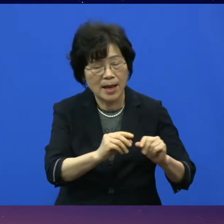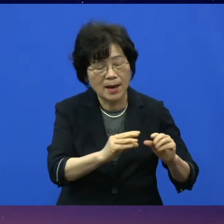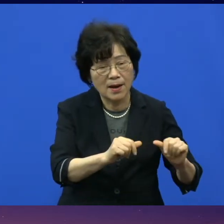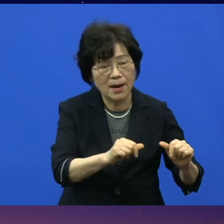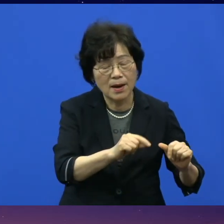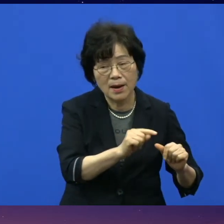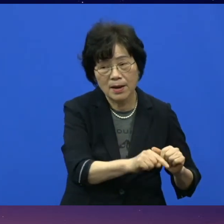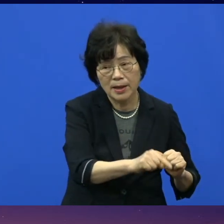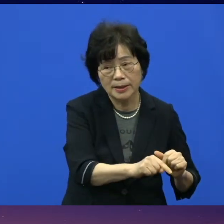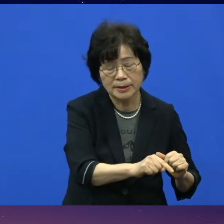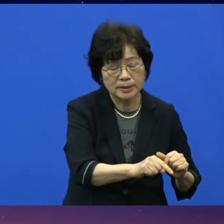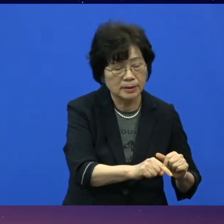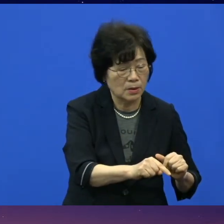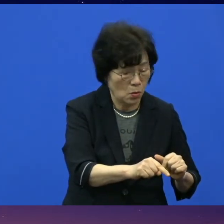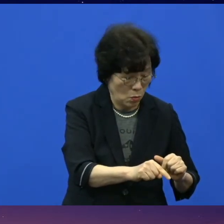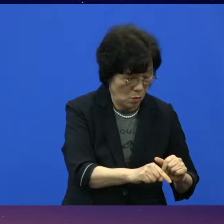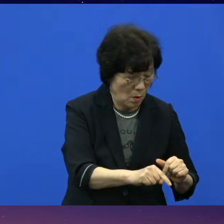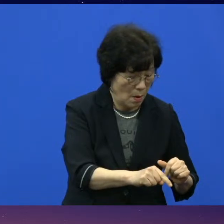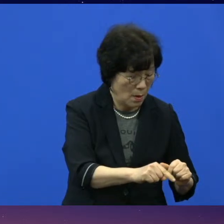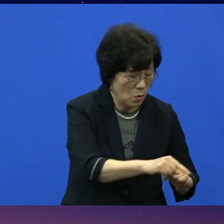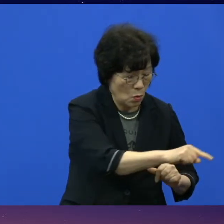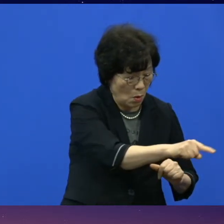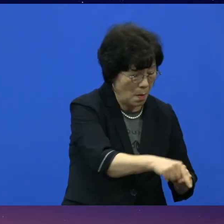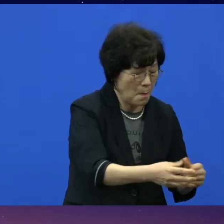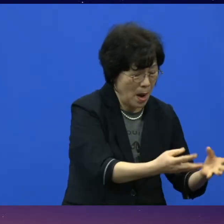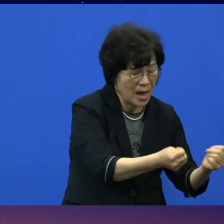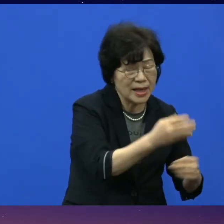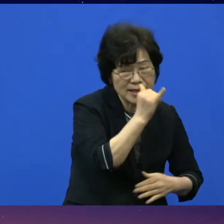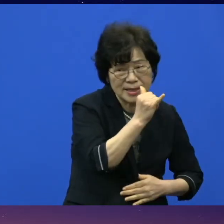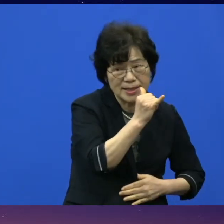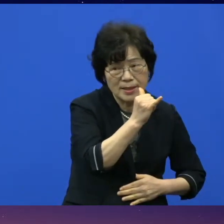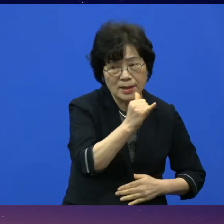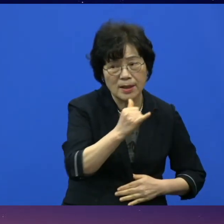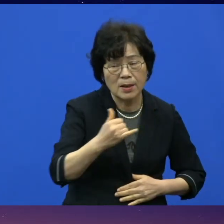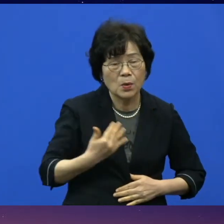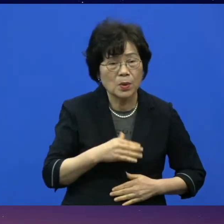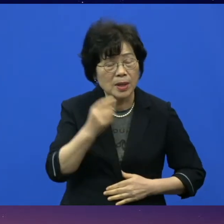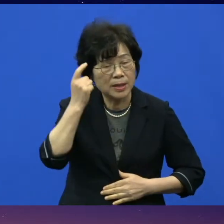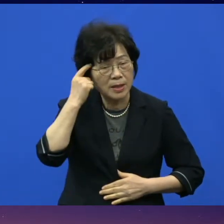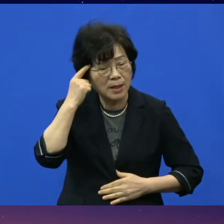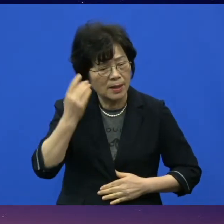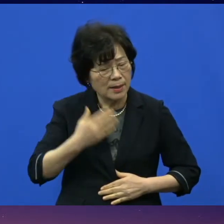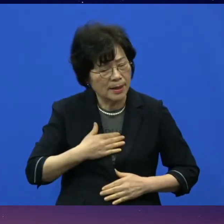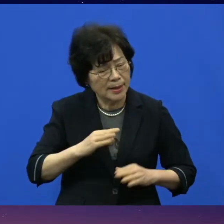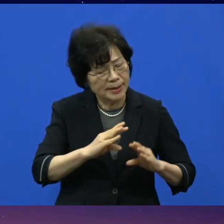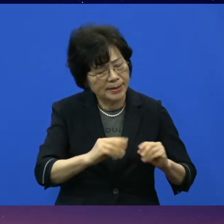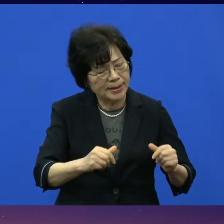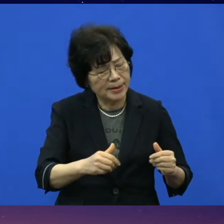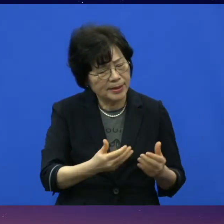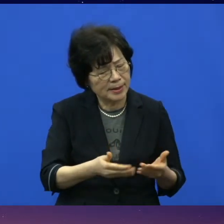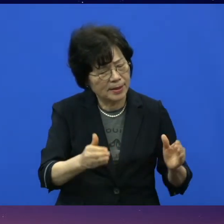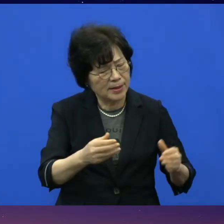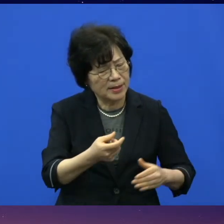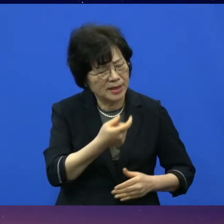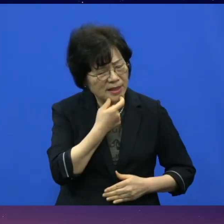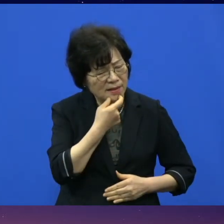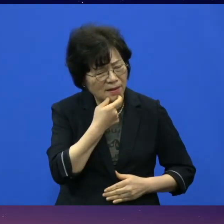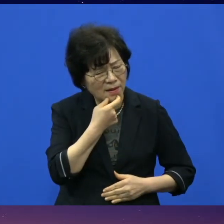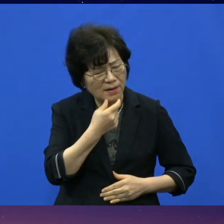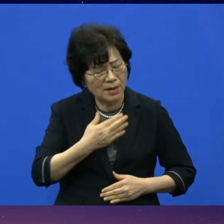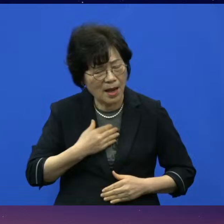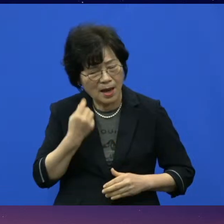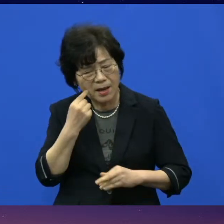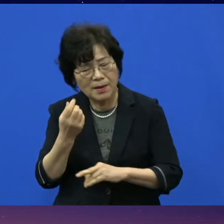질그릇은 어디나 구할 수 있는 거예요. 자, 그러면 우리는 이렇게 생각합니다. 나는 질그릇이 되고 싶지 않아. 난 금그릇이 되고